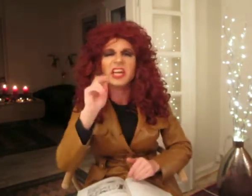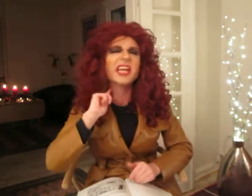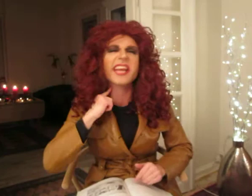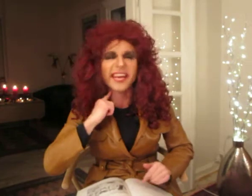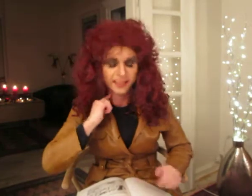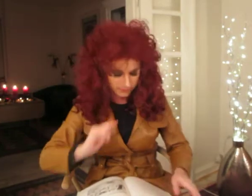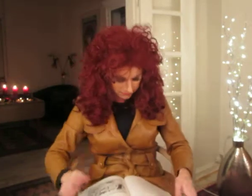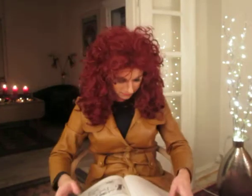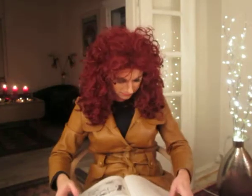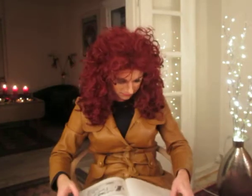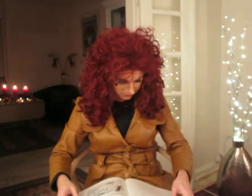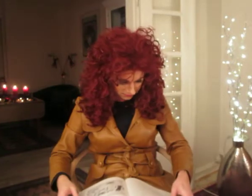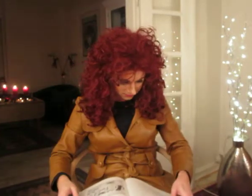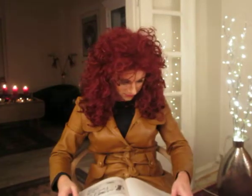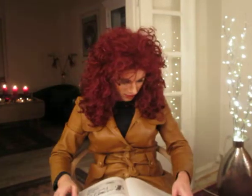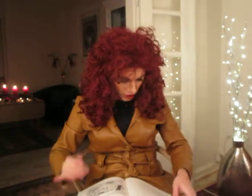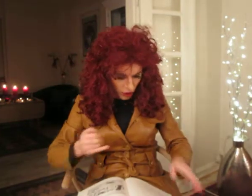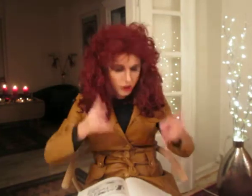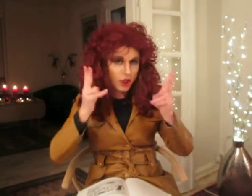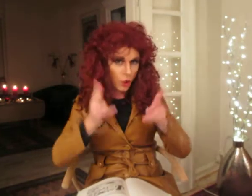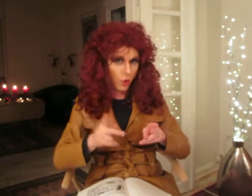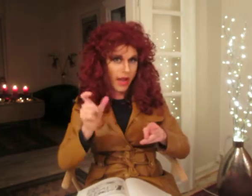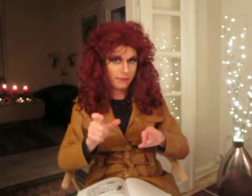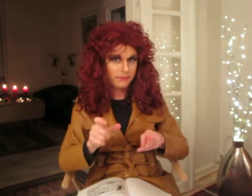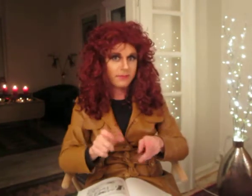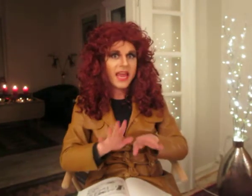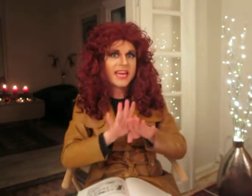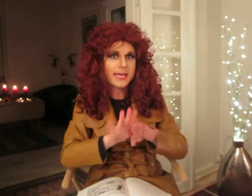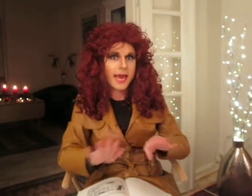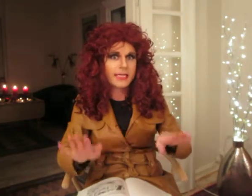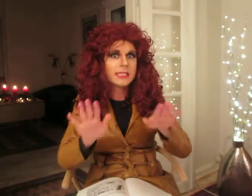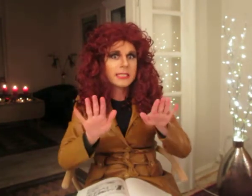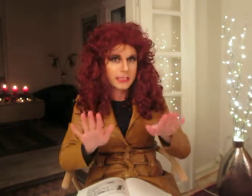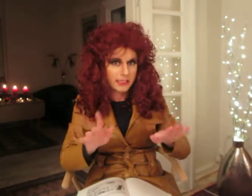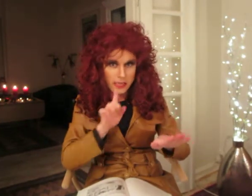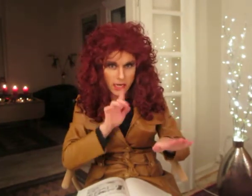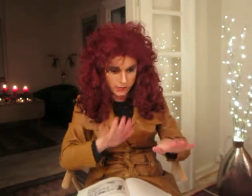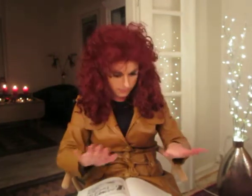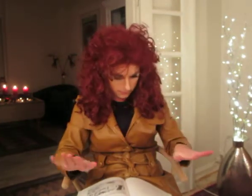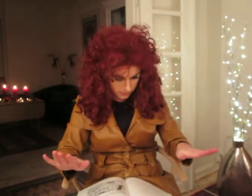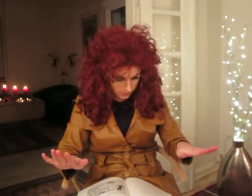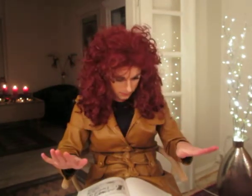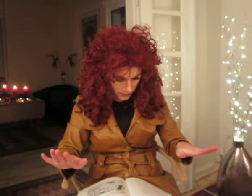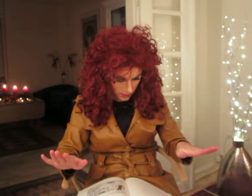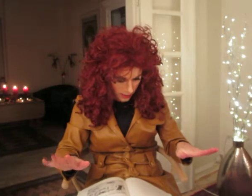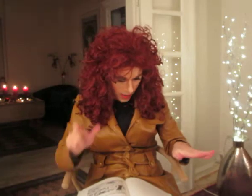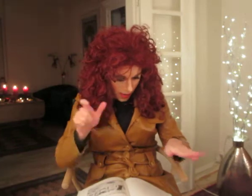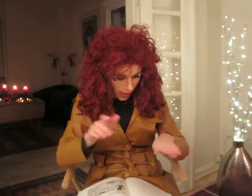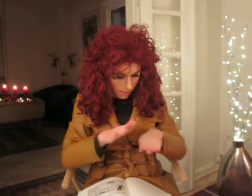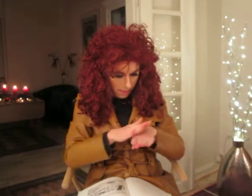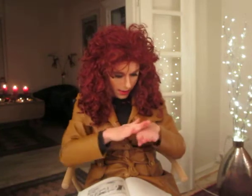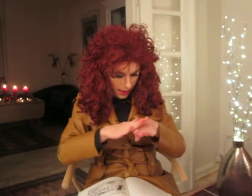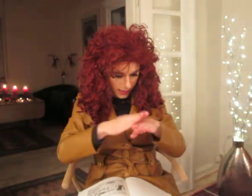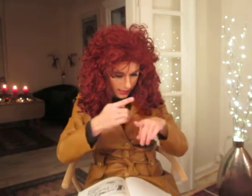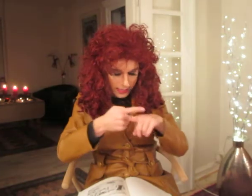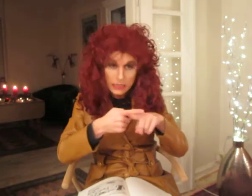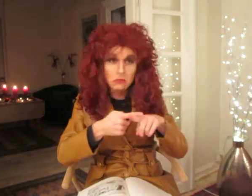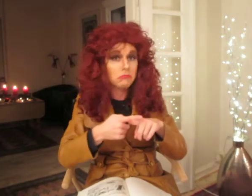gæk! Så lå han Gantys sille! Han mærkede kniven!